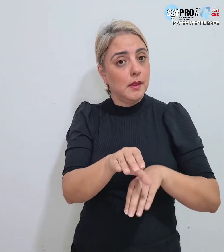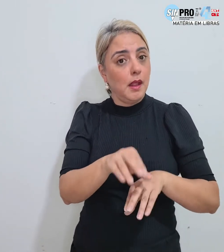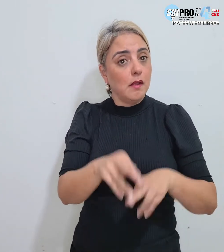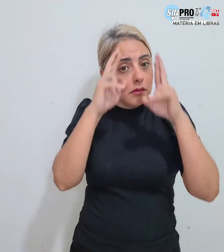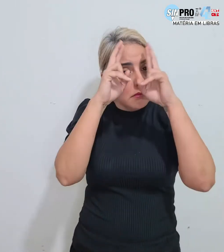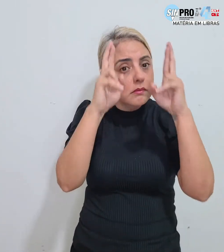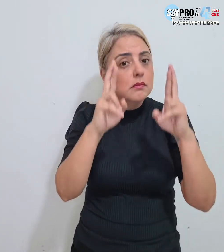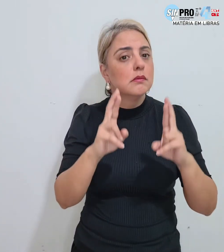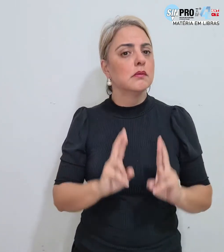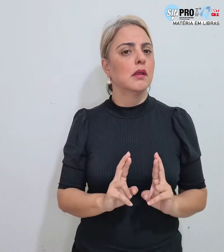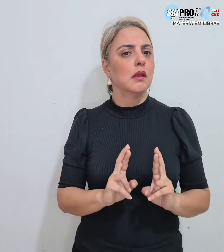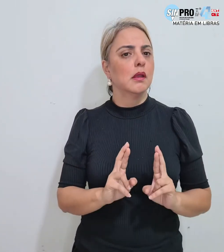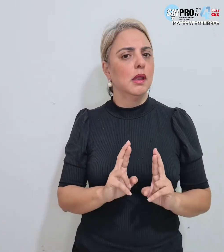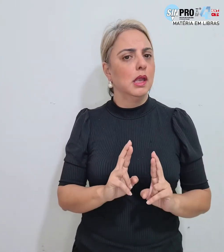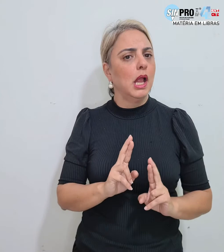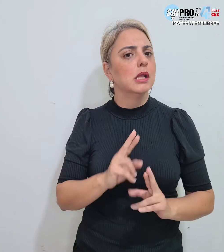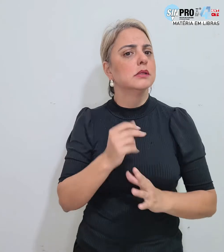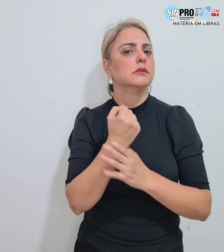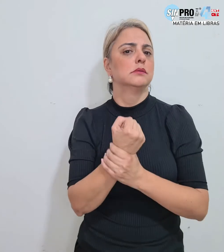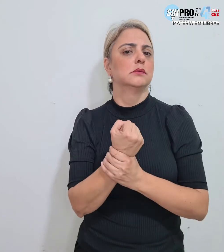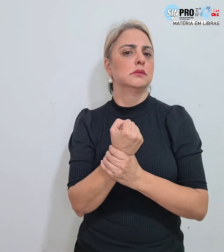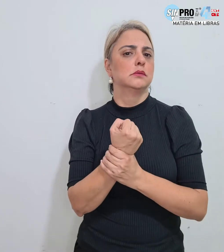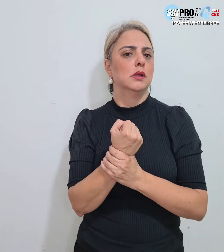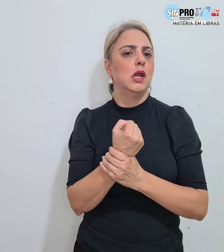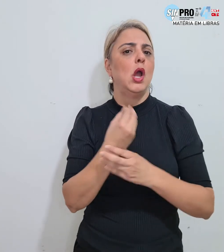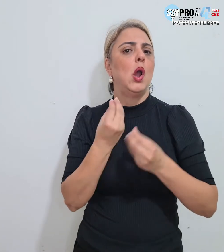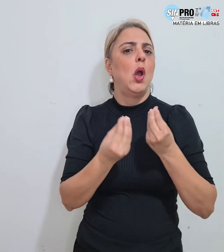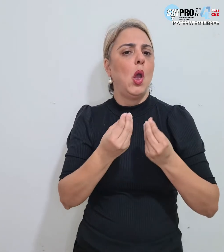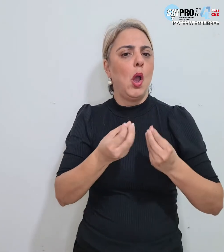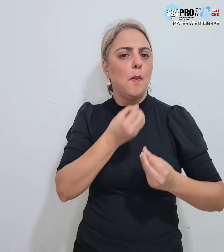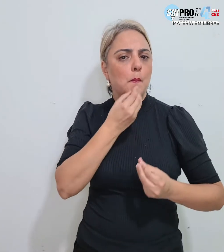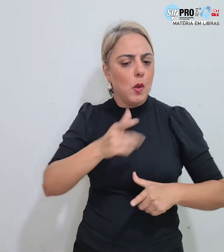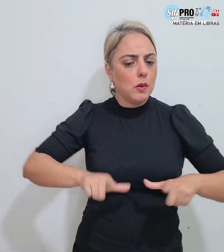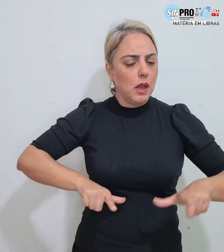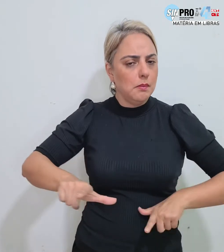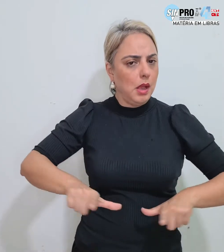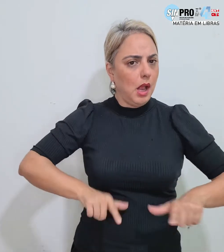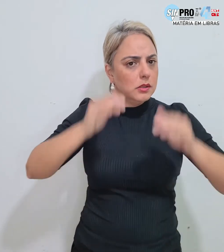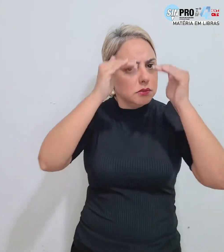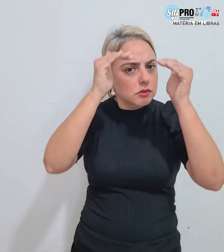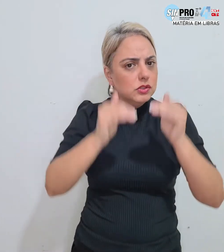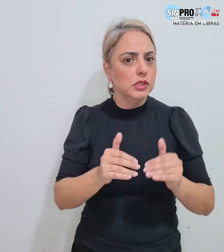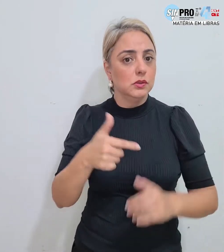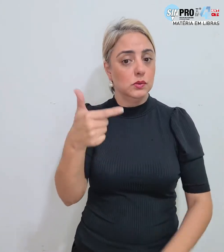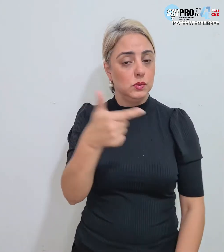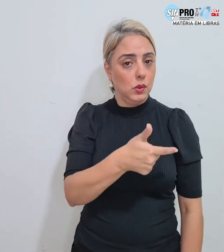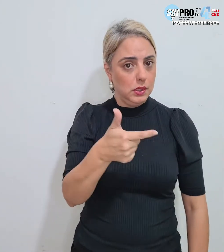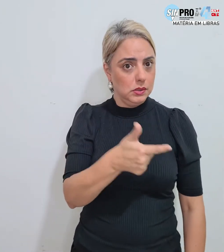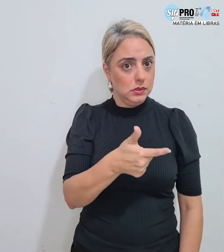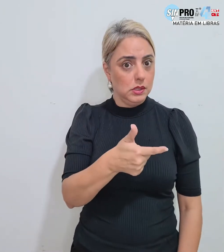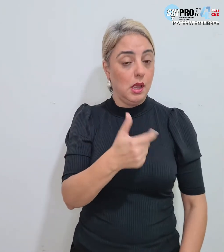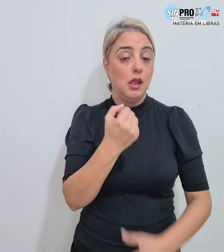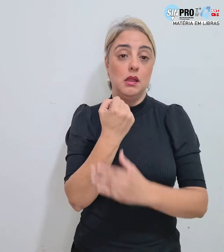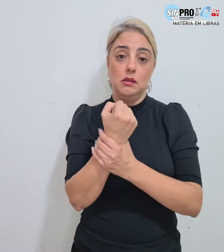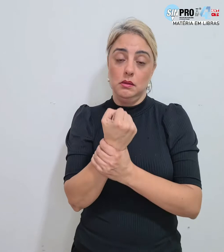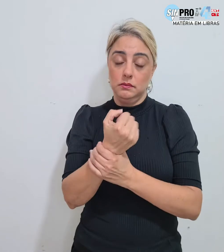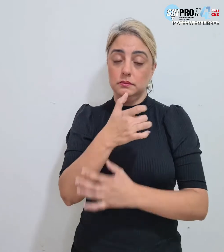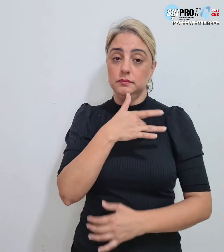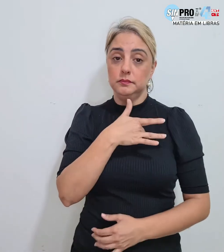ser respeitados e devem ser mantidas condições de trabalho dignas. 2. Garantir a